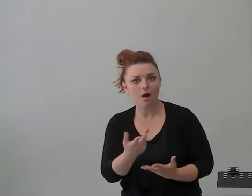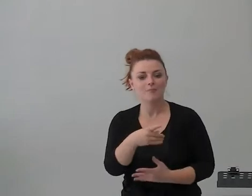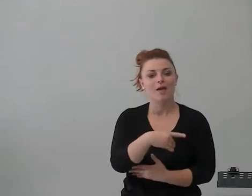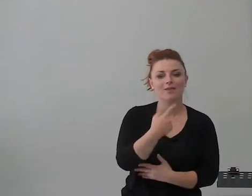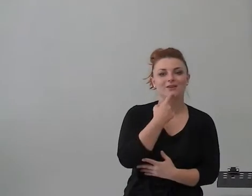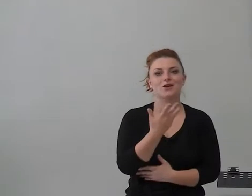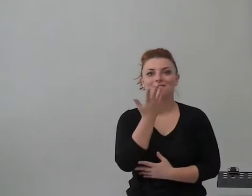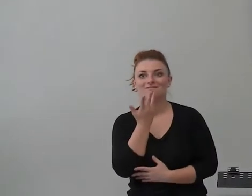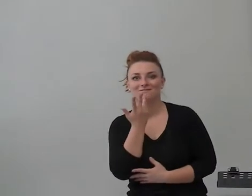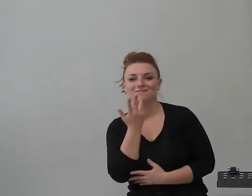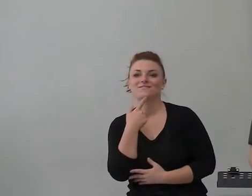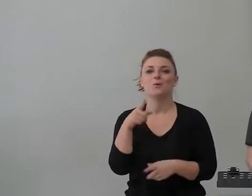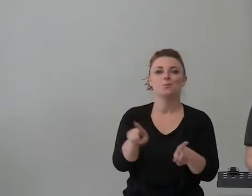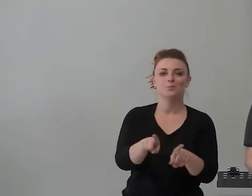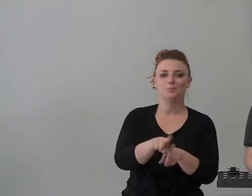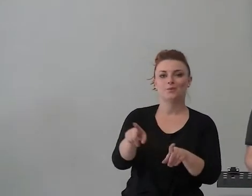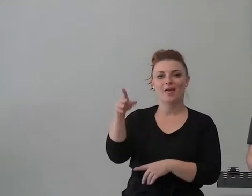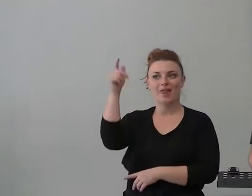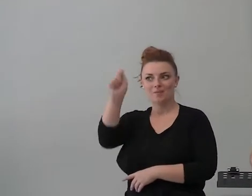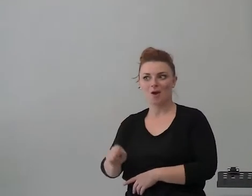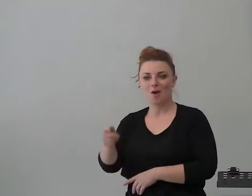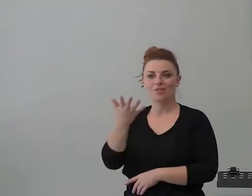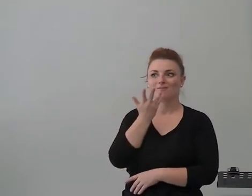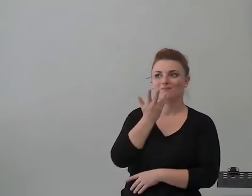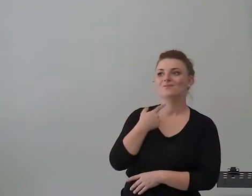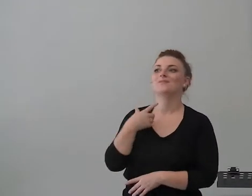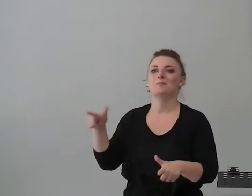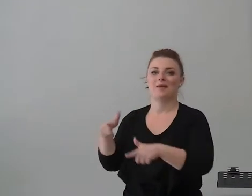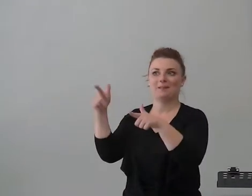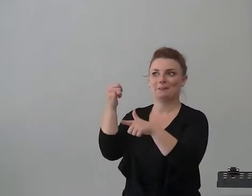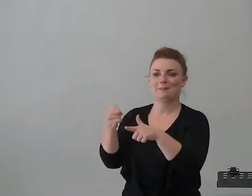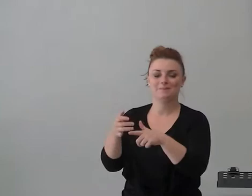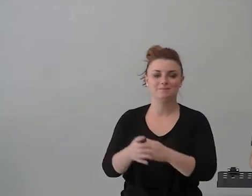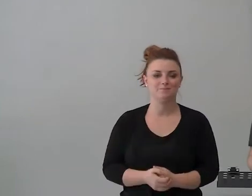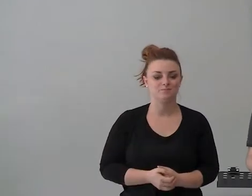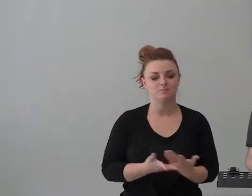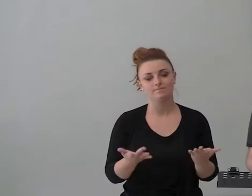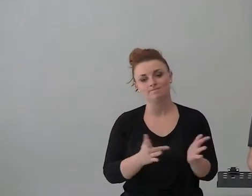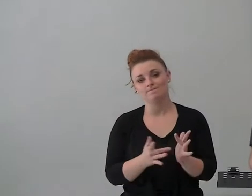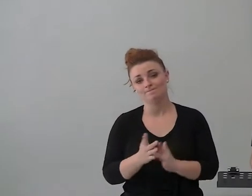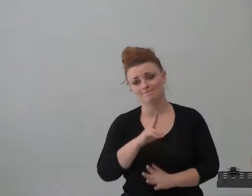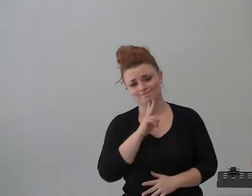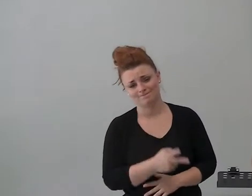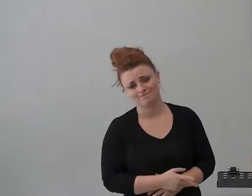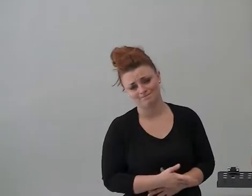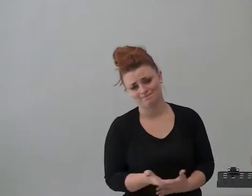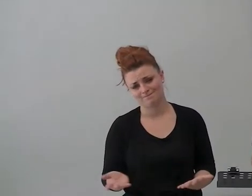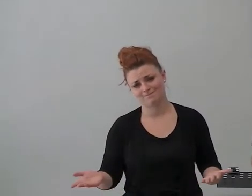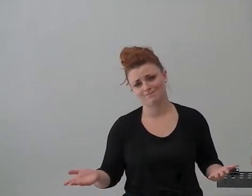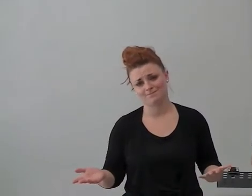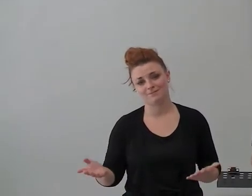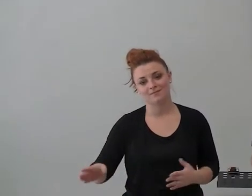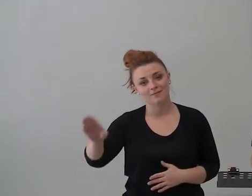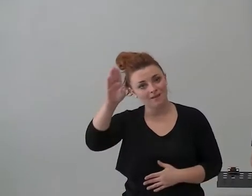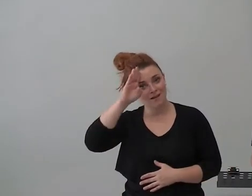io uccidere qualche pianta. Gesù rispose loro: io vi dico in verità, se aveste